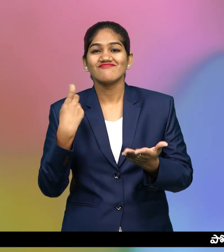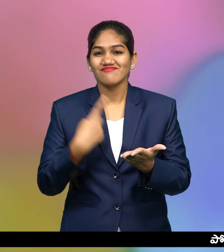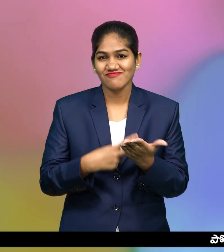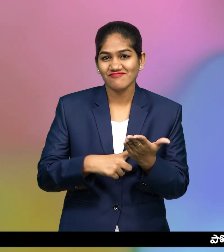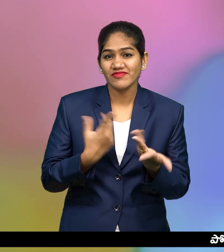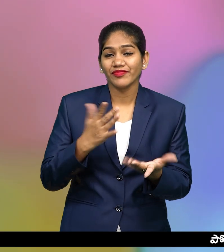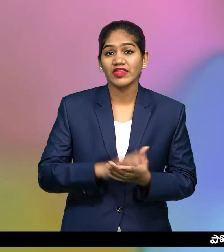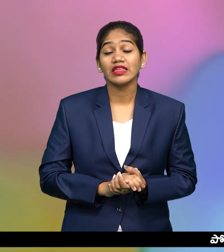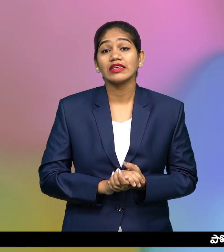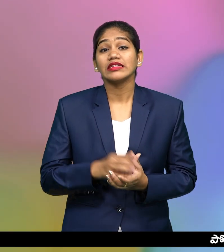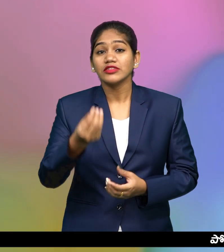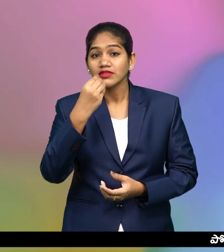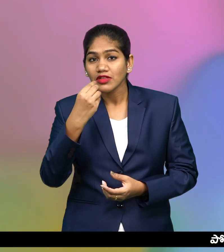పోషకాహార నిపుణులు